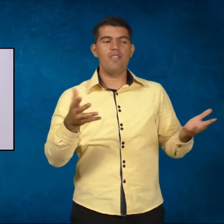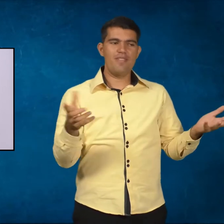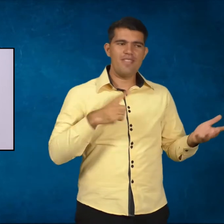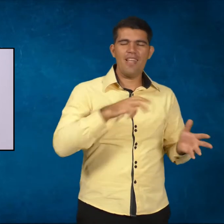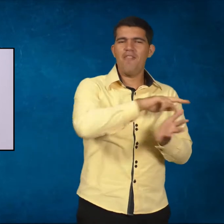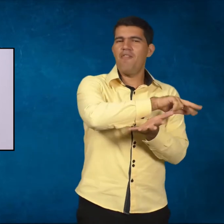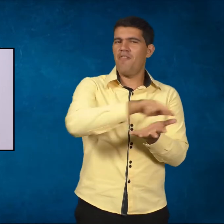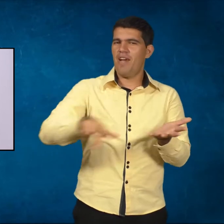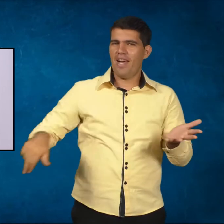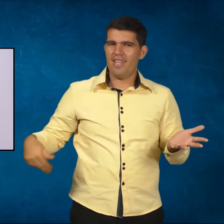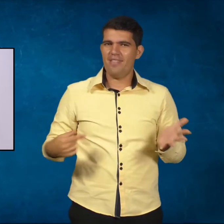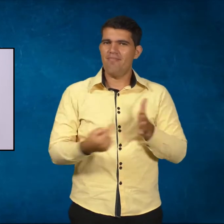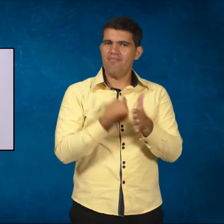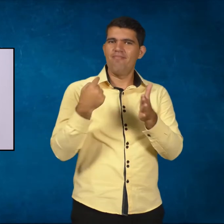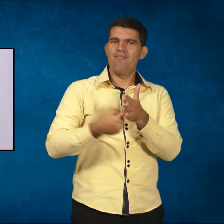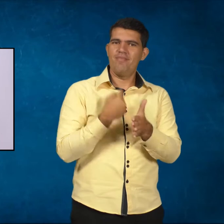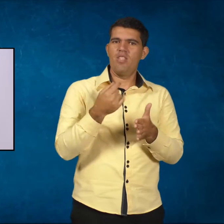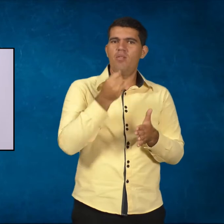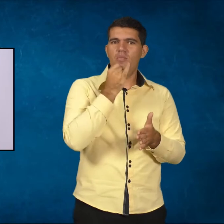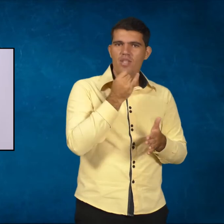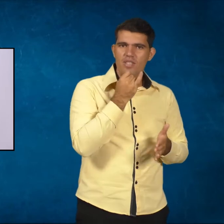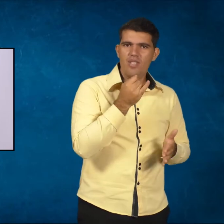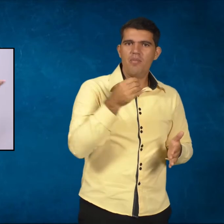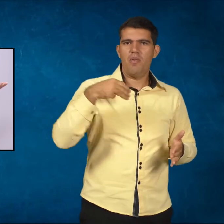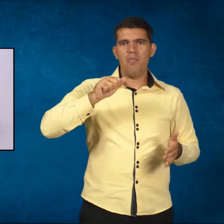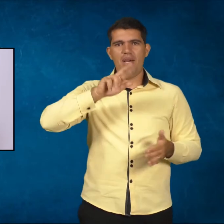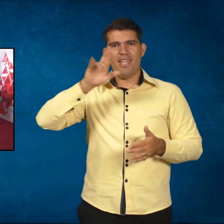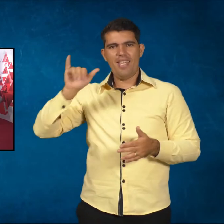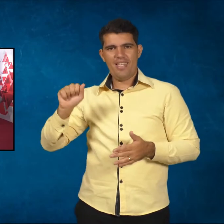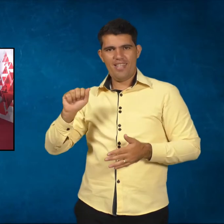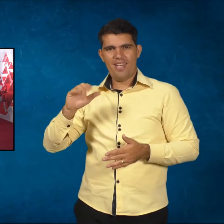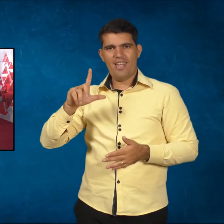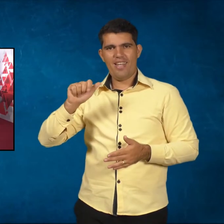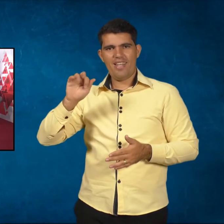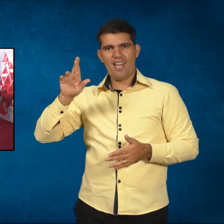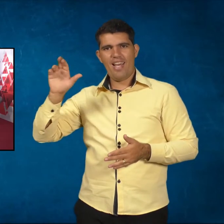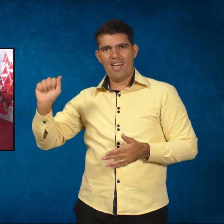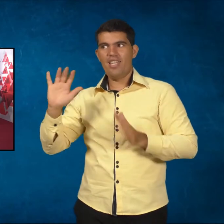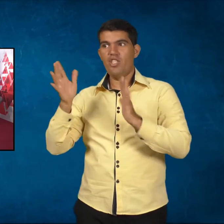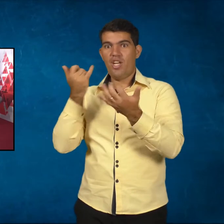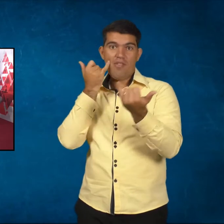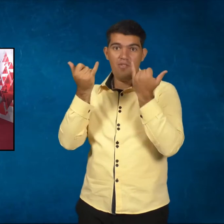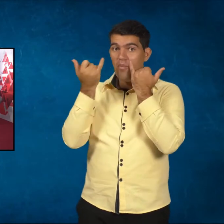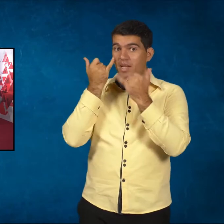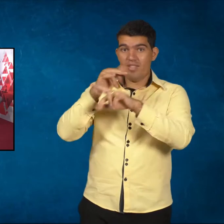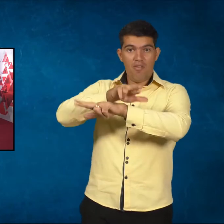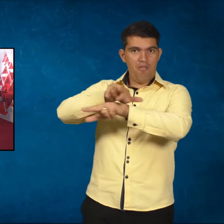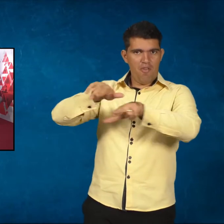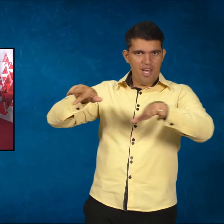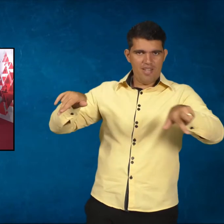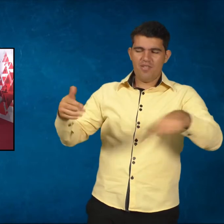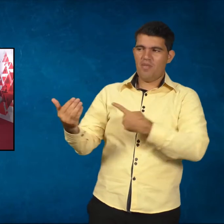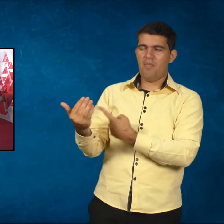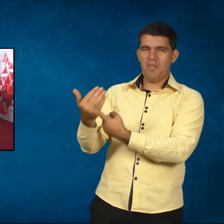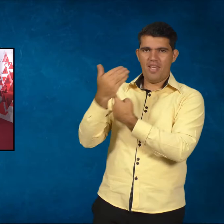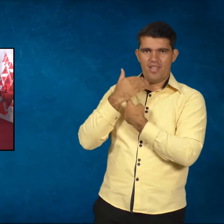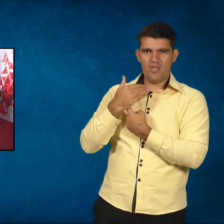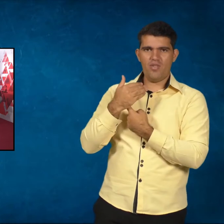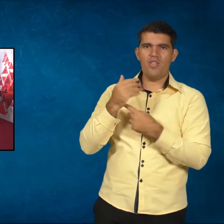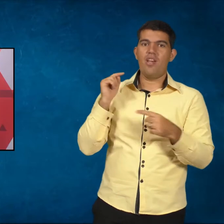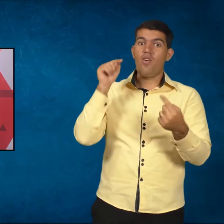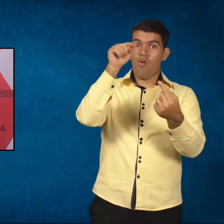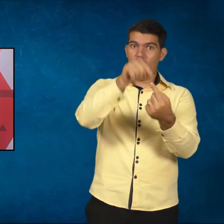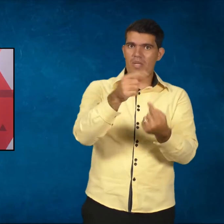tem muitas implicações né a primeira implicação e maria clara vai ter dado sair contundente do ponto de vista do